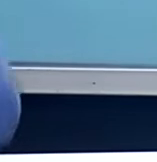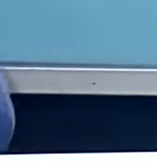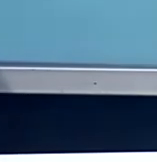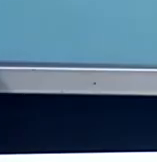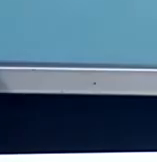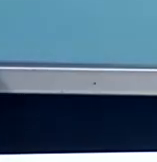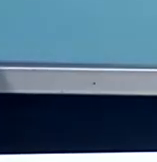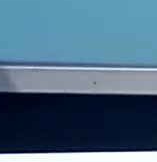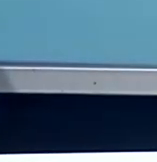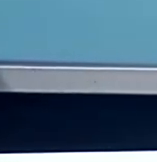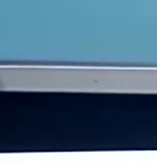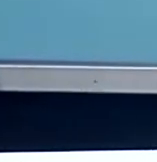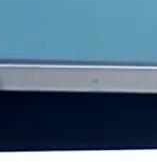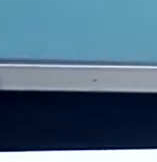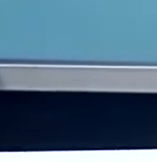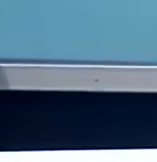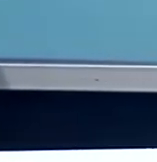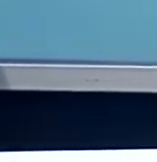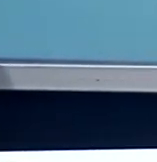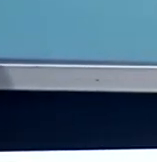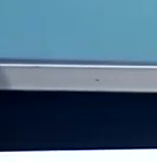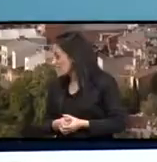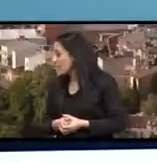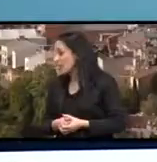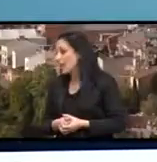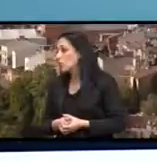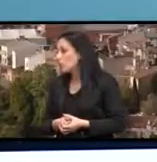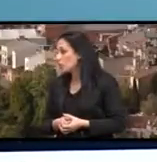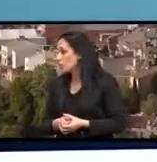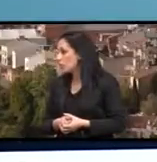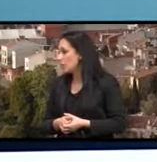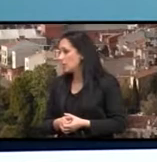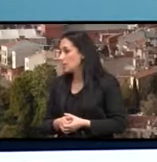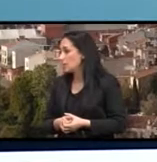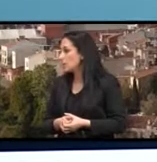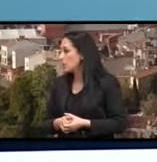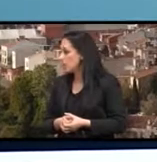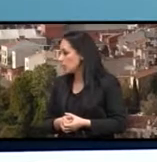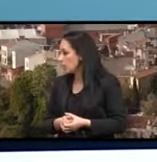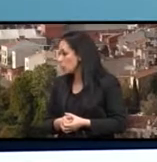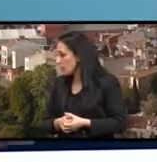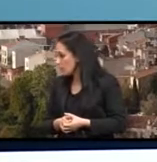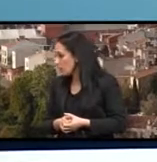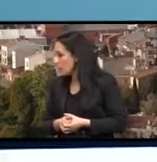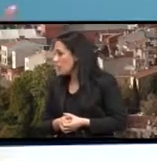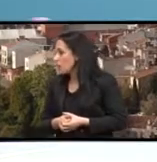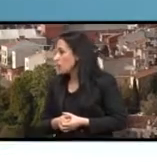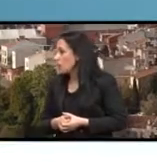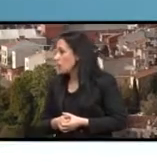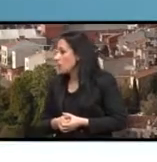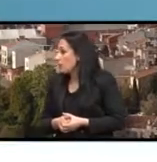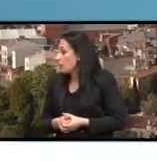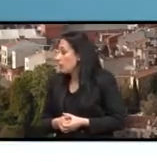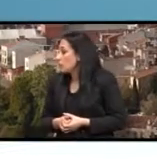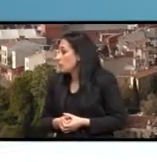casa i sí que potser tindríem l'ajuda també de la teleassistència, que hi ha una adaptació de teleassistència per persones sordes.